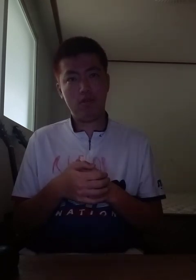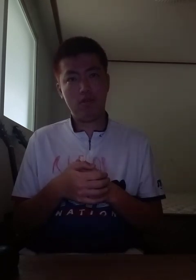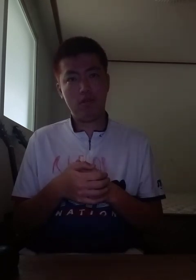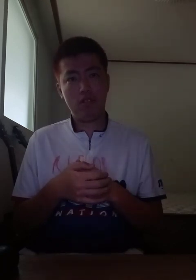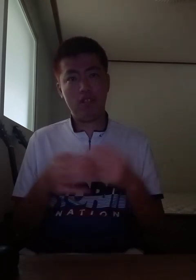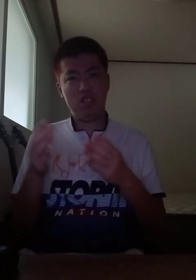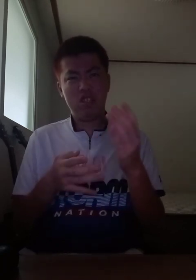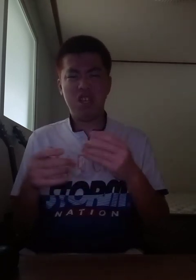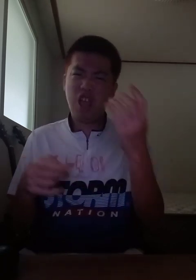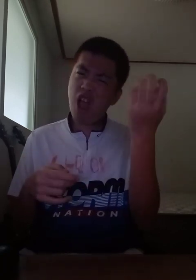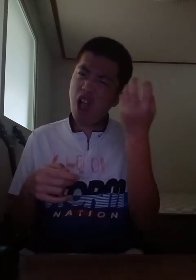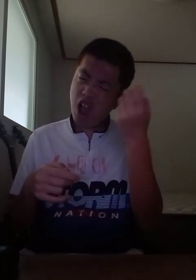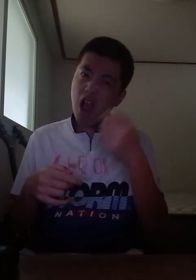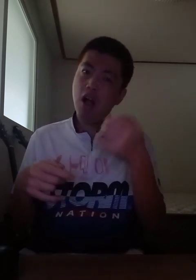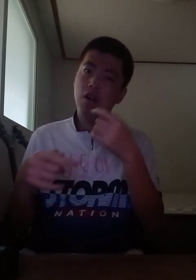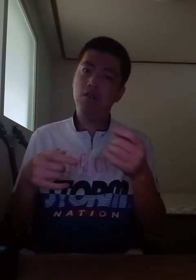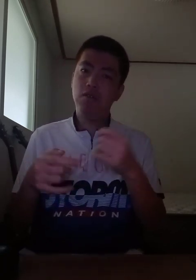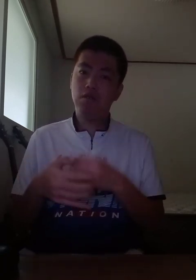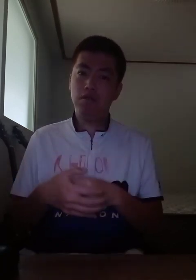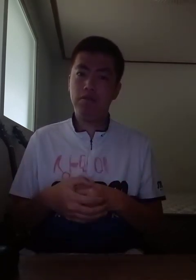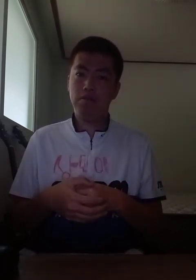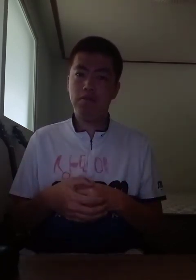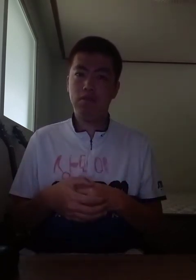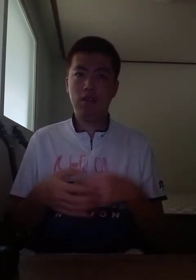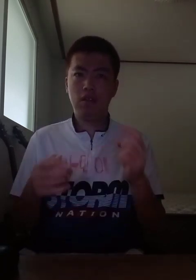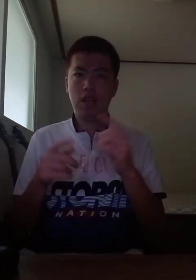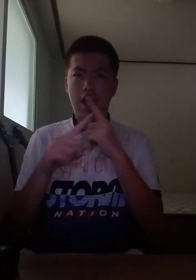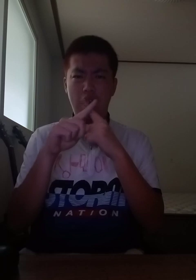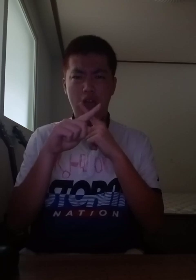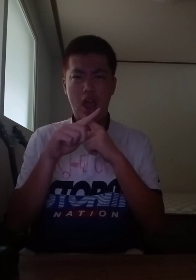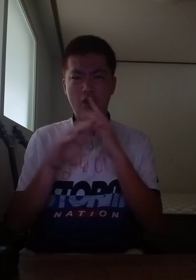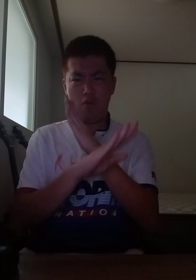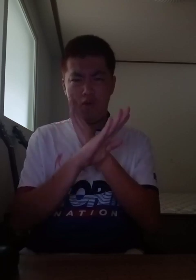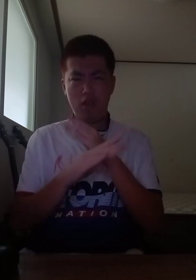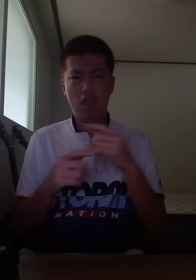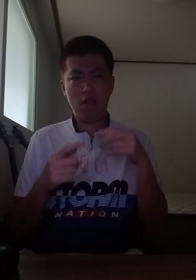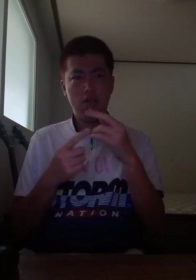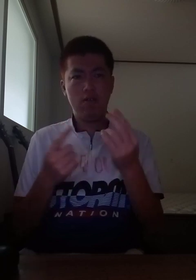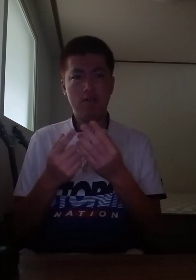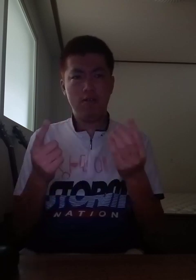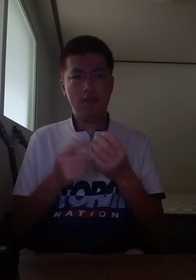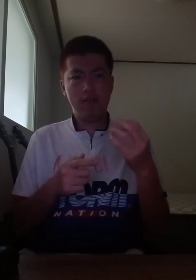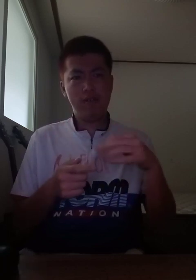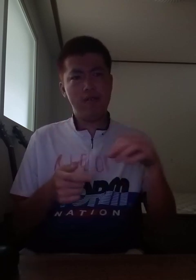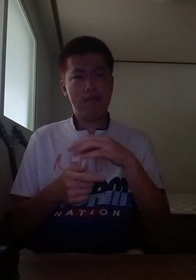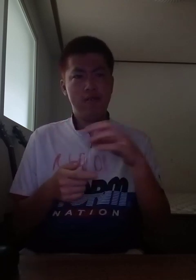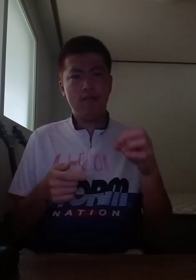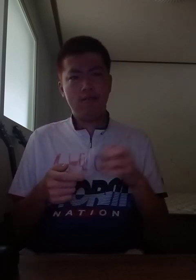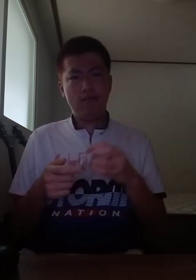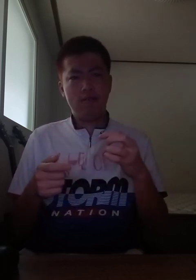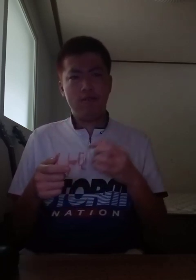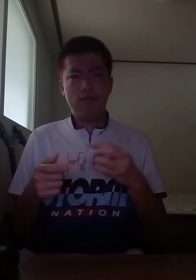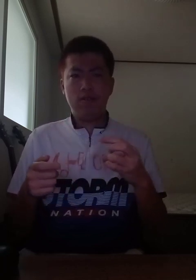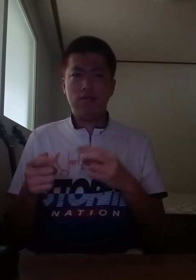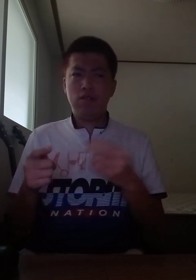뛰다가 다칠 우려도 있습니다. 하면 안 되는데 그 시간이 없으니까 안 된다는 생각으로